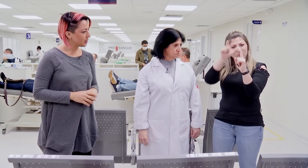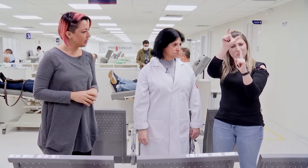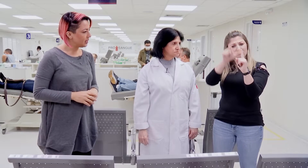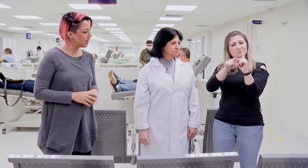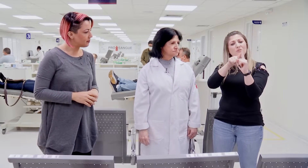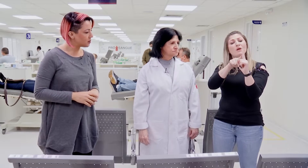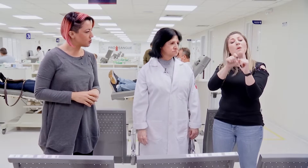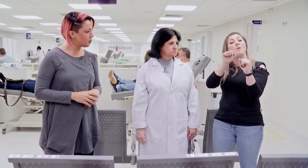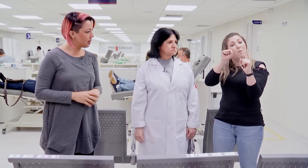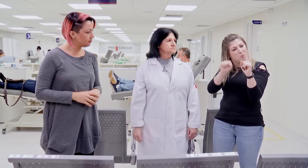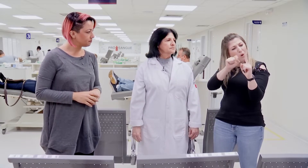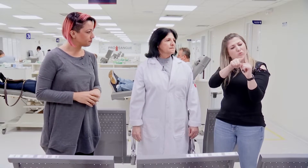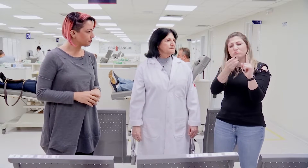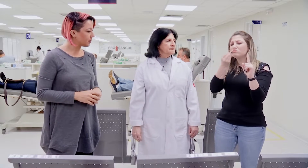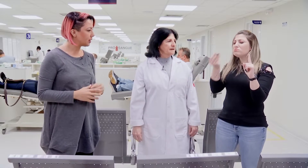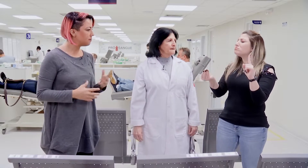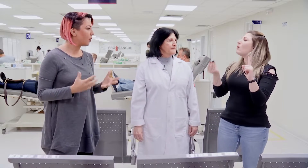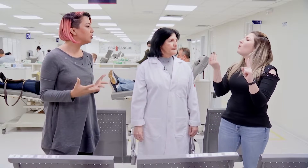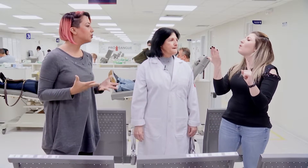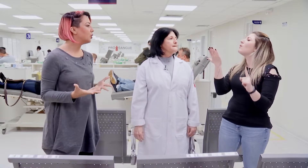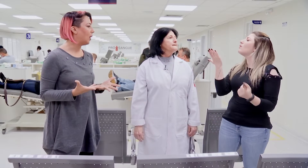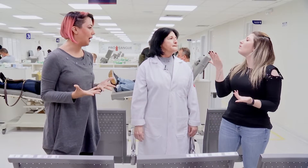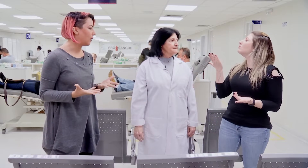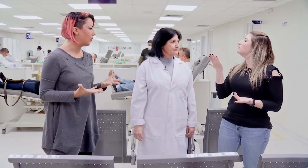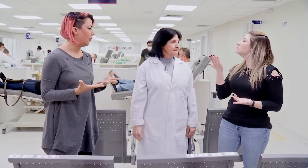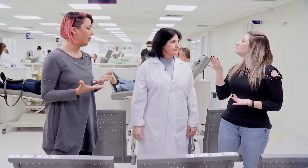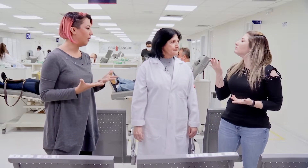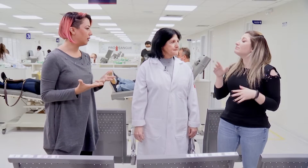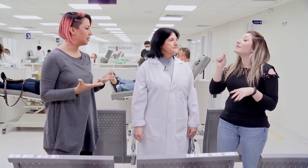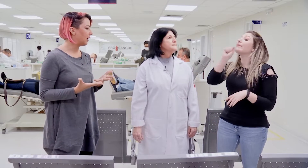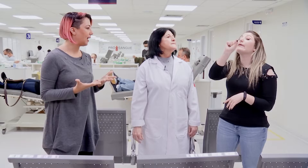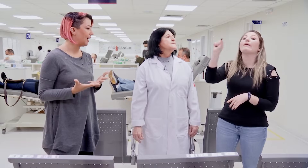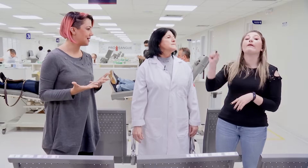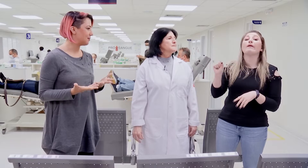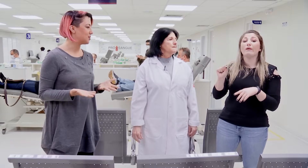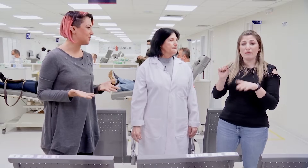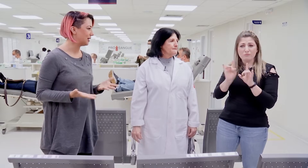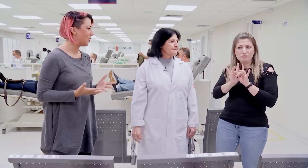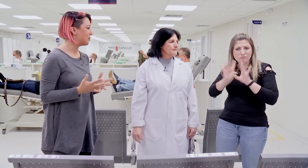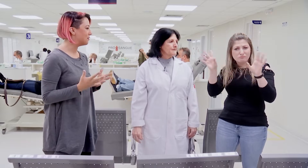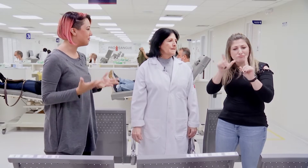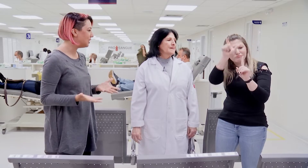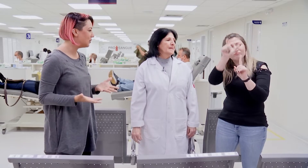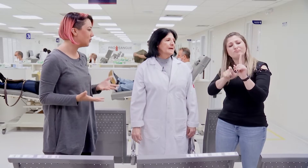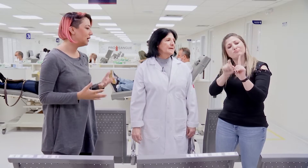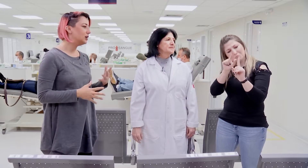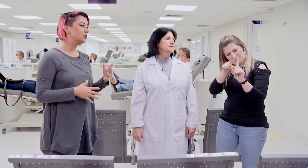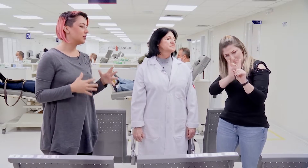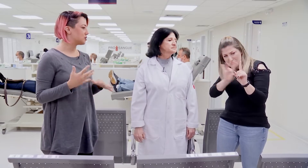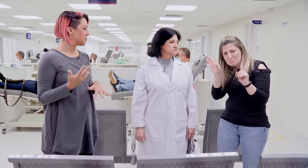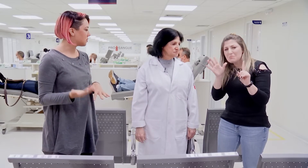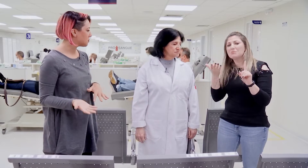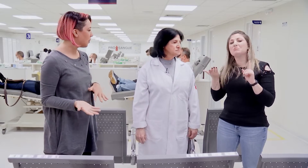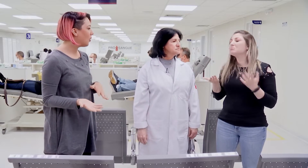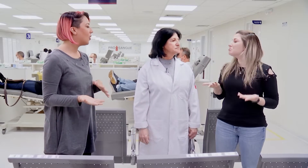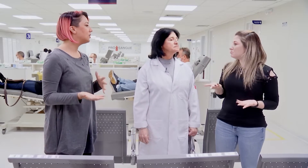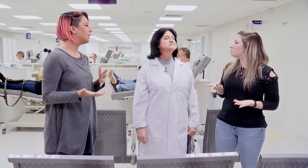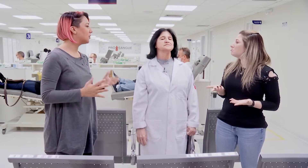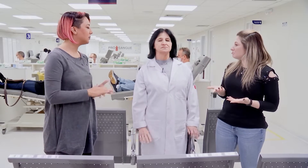E aí a pessoa que pode doar, quem é essa pessoa, né? Qual o perfil? Todas as pessoas podem? Conta pra